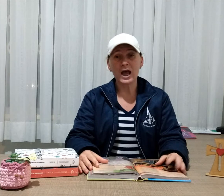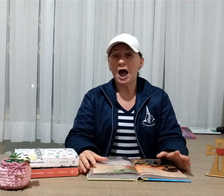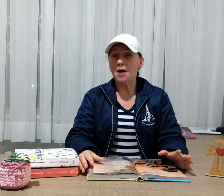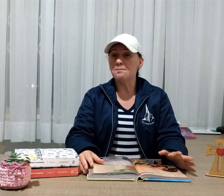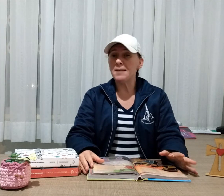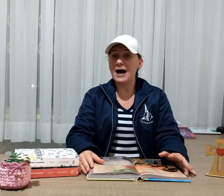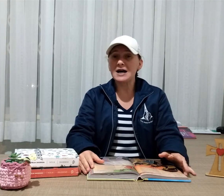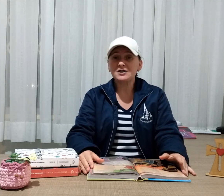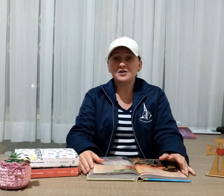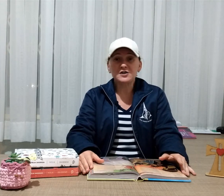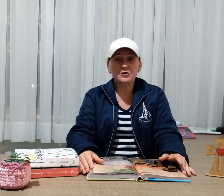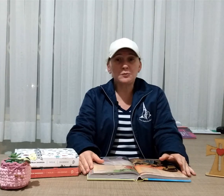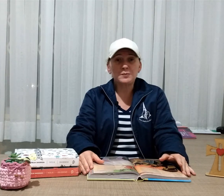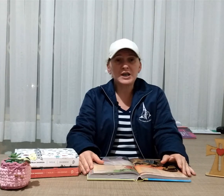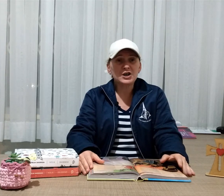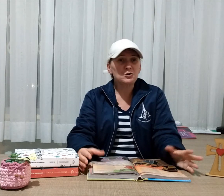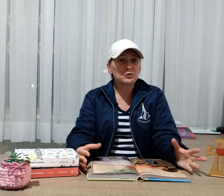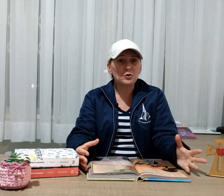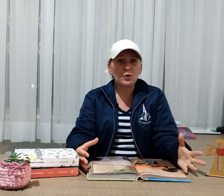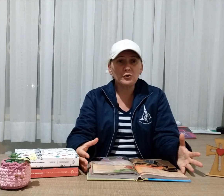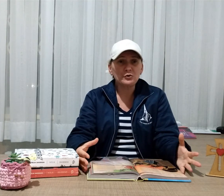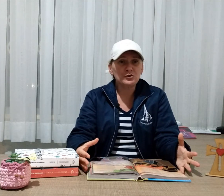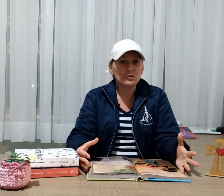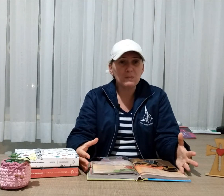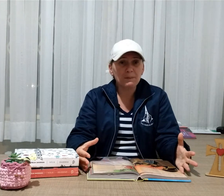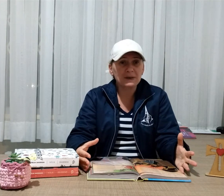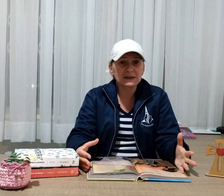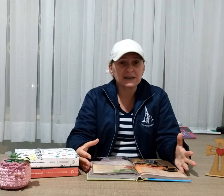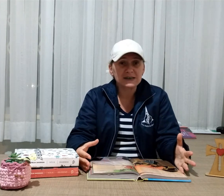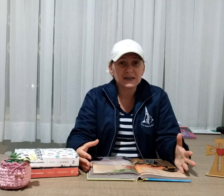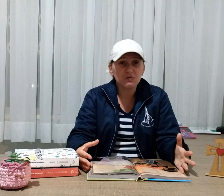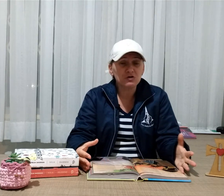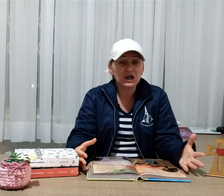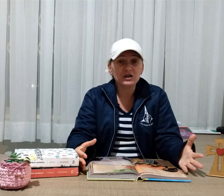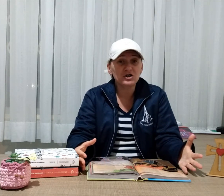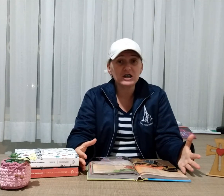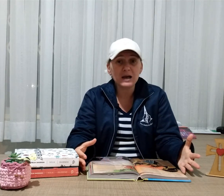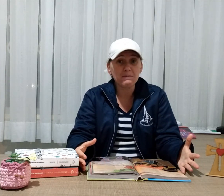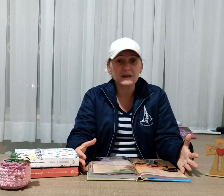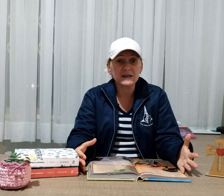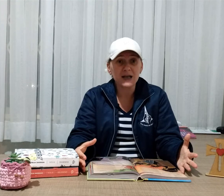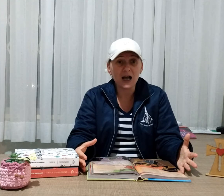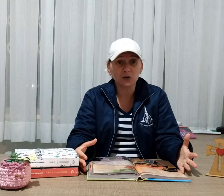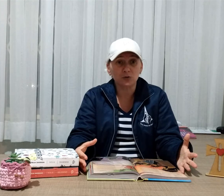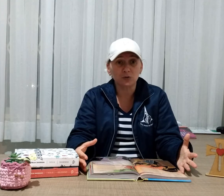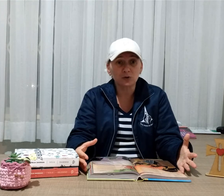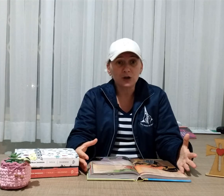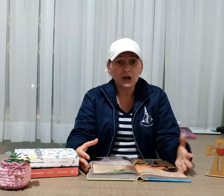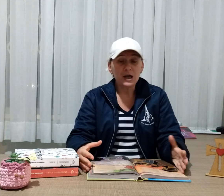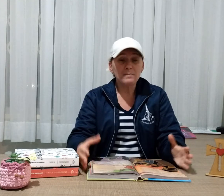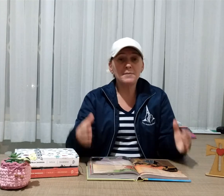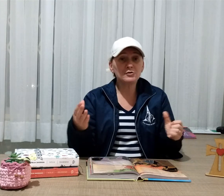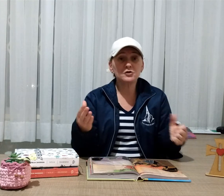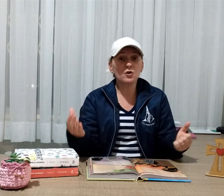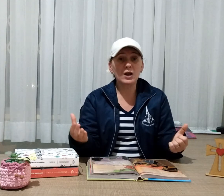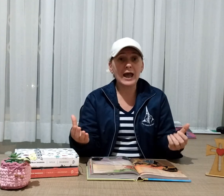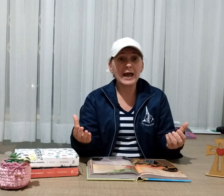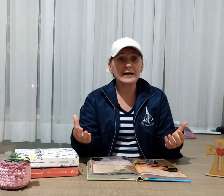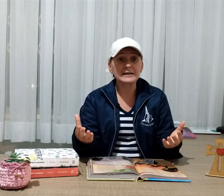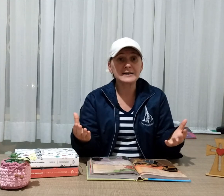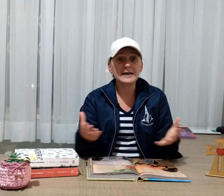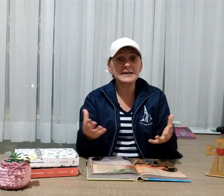cedo, mas descobri que o dono de uma plantação já tinha passado.